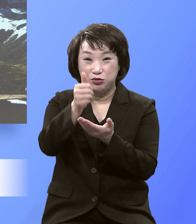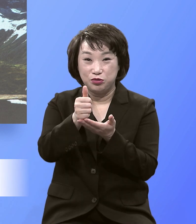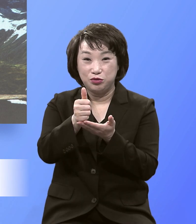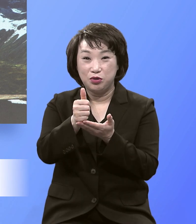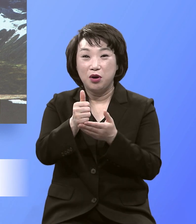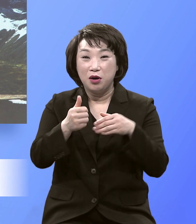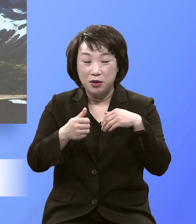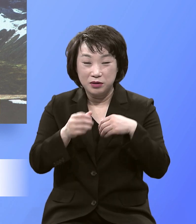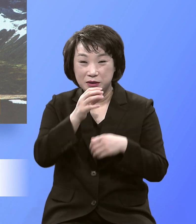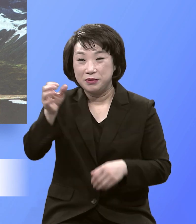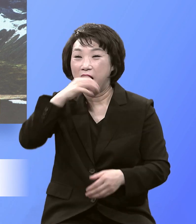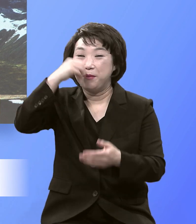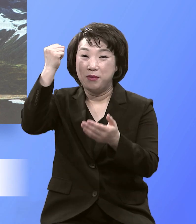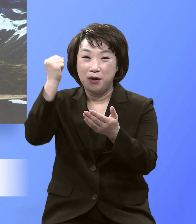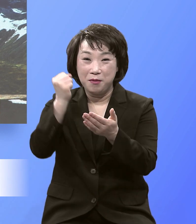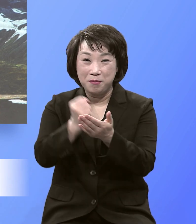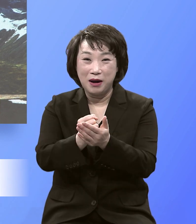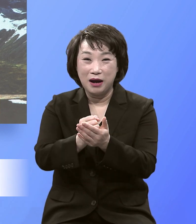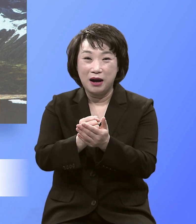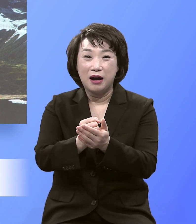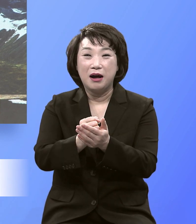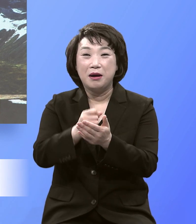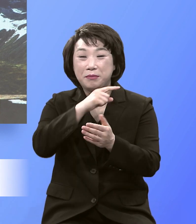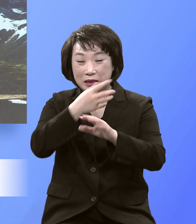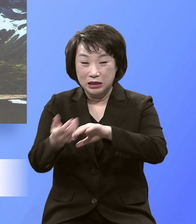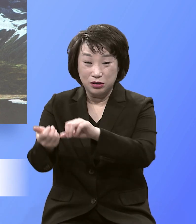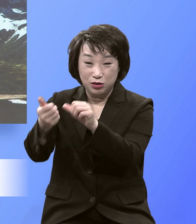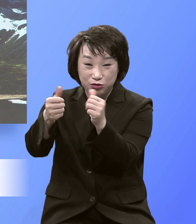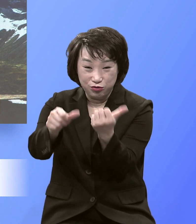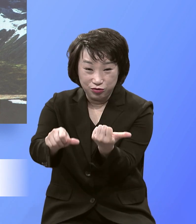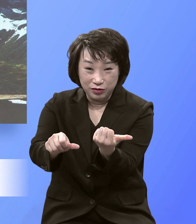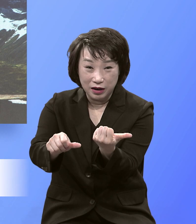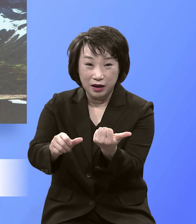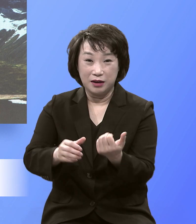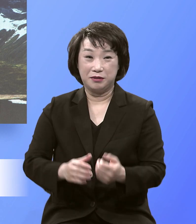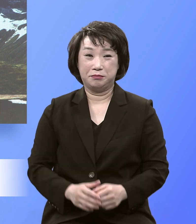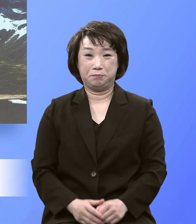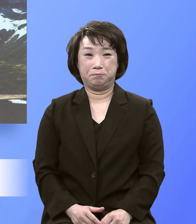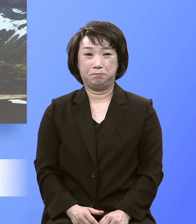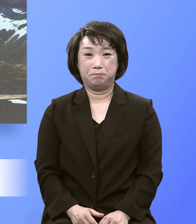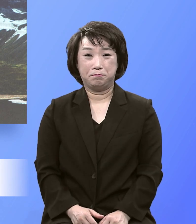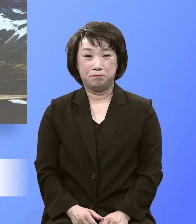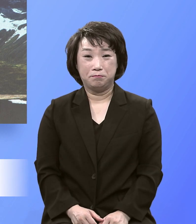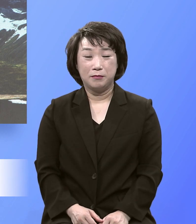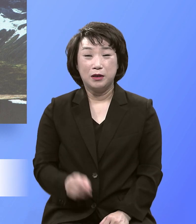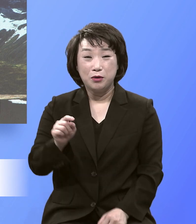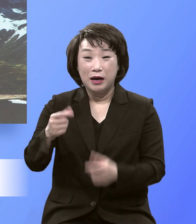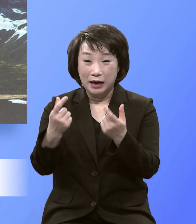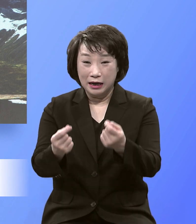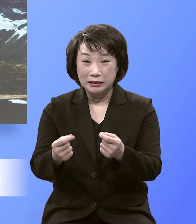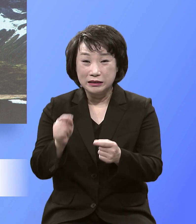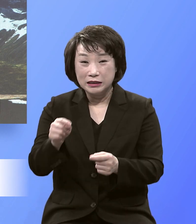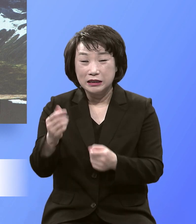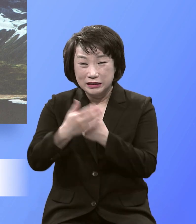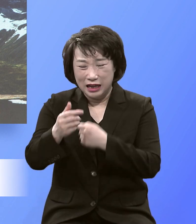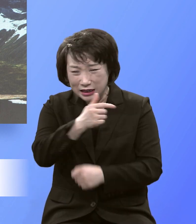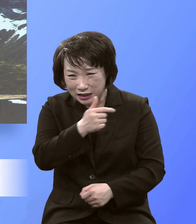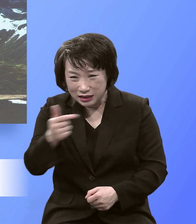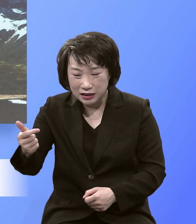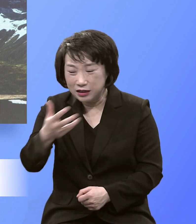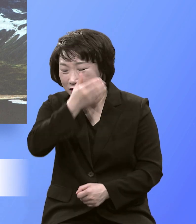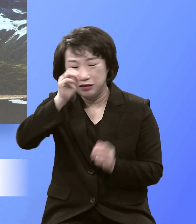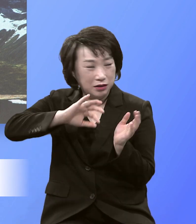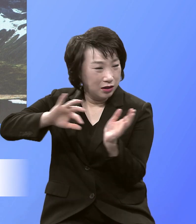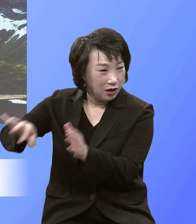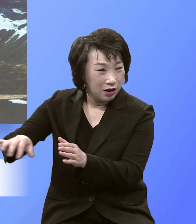그리스도를 십자가에서 못 박아 피 흘려 죽게 하셨으니 이와 같은 큰 은혜를